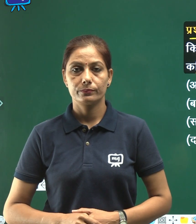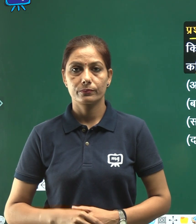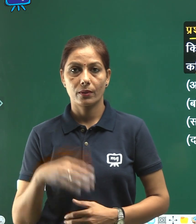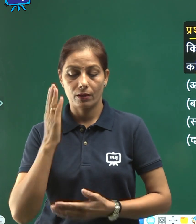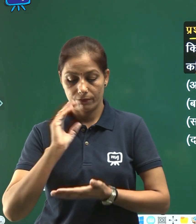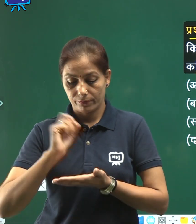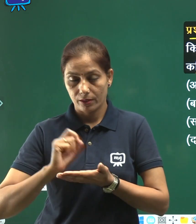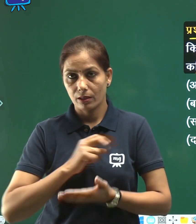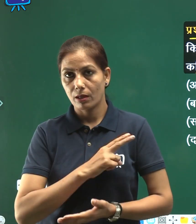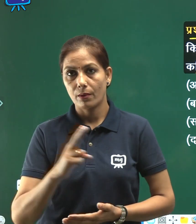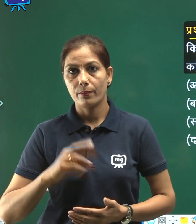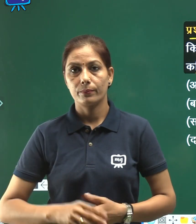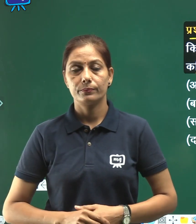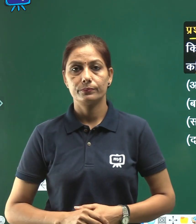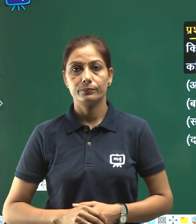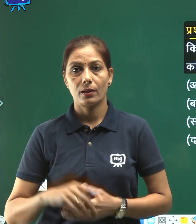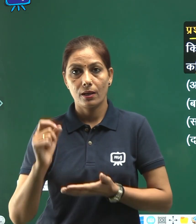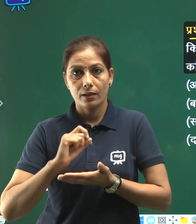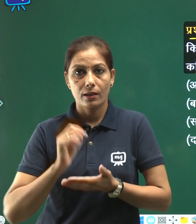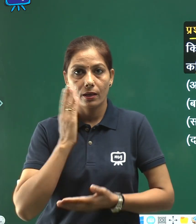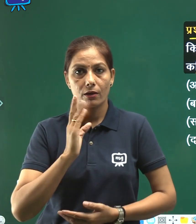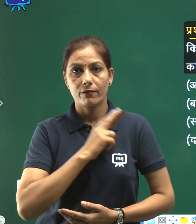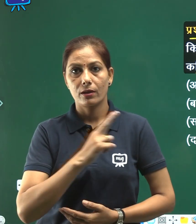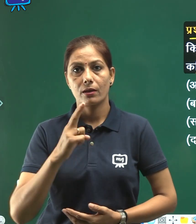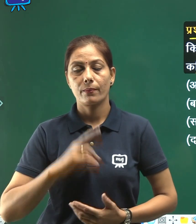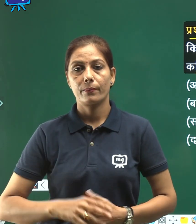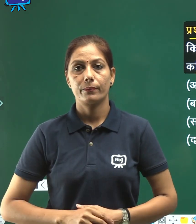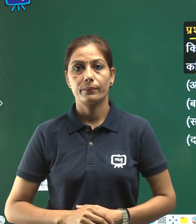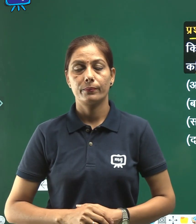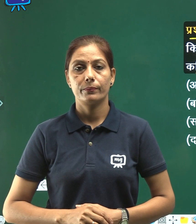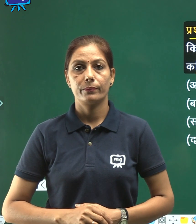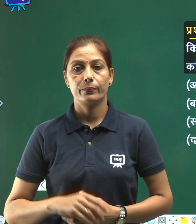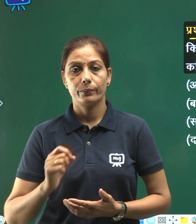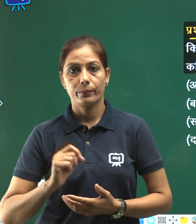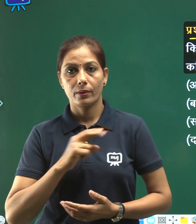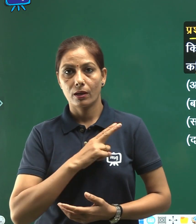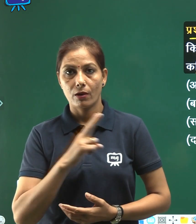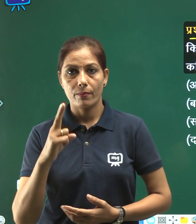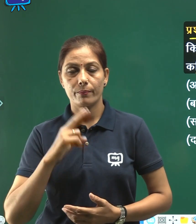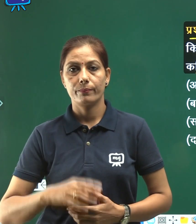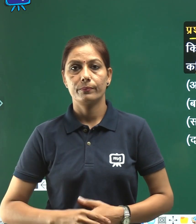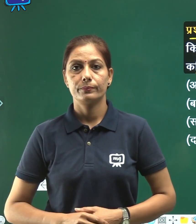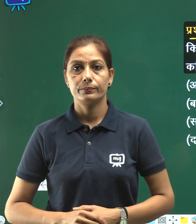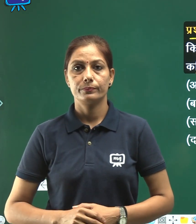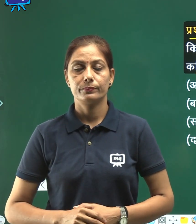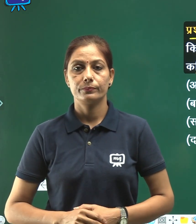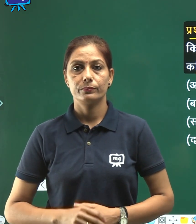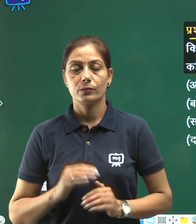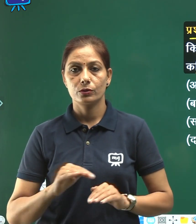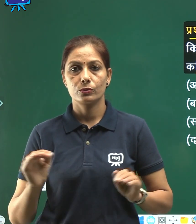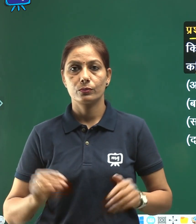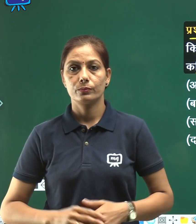दूसरा चक्रव्यूह है, तीसरा कोई दूसरा नहीं, चौथा हम तुम।